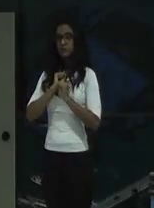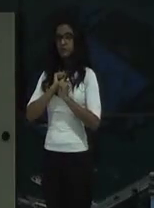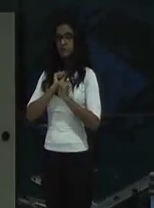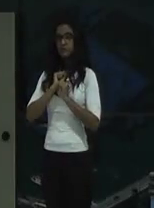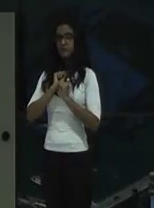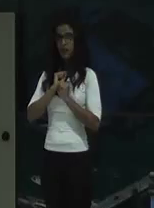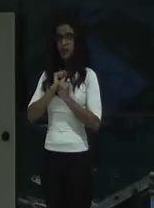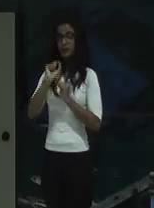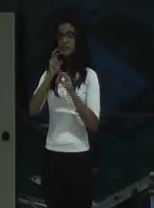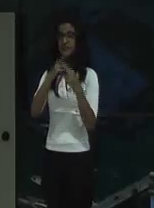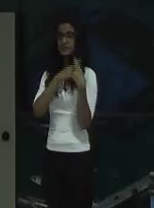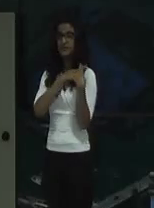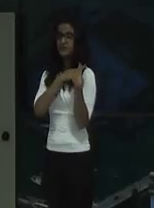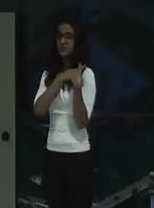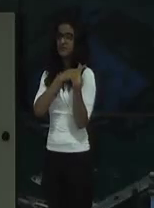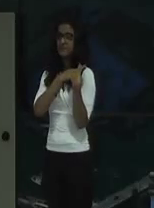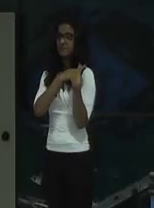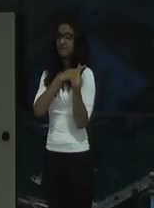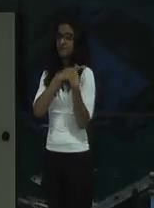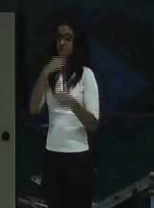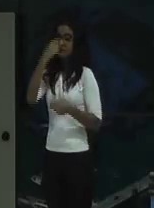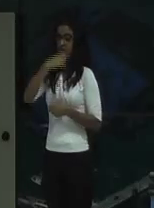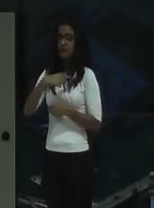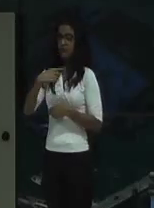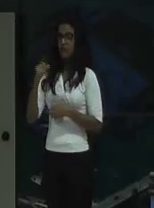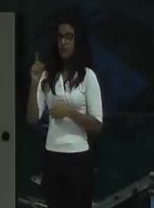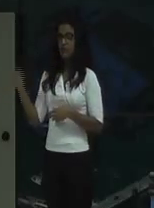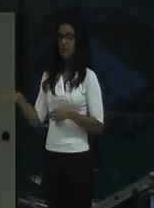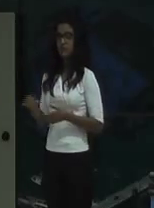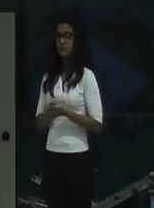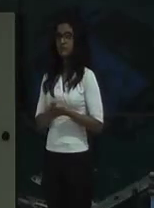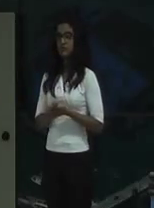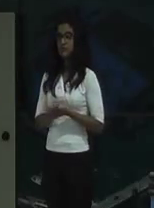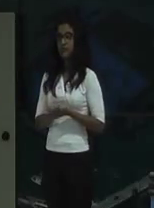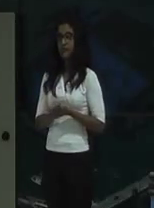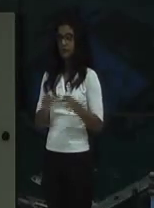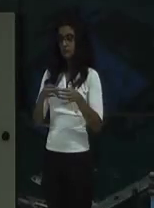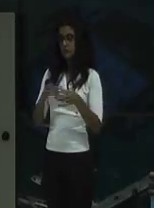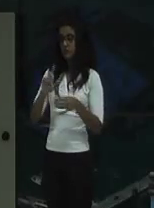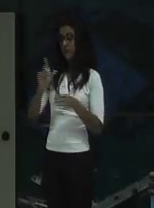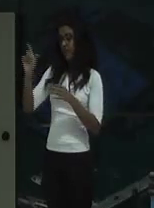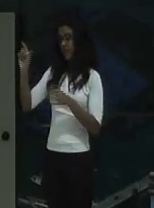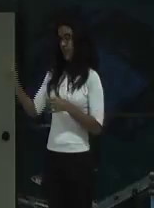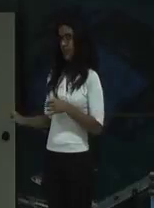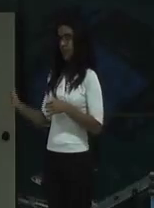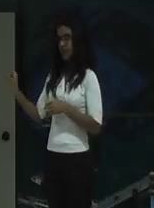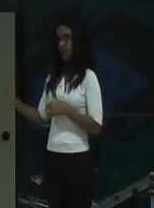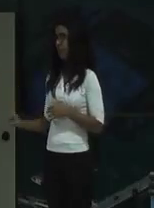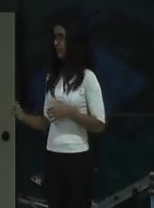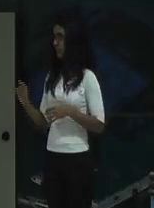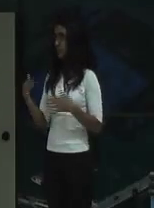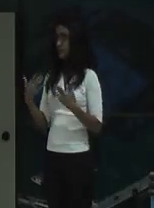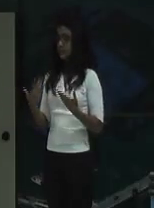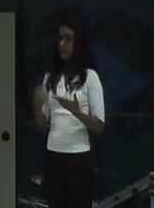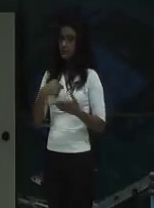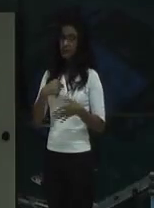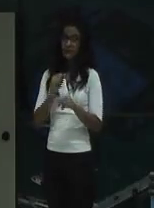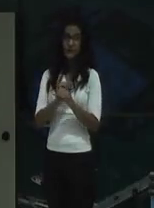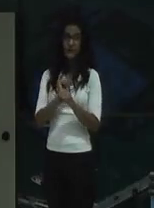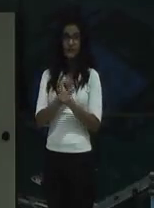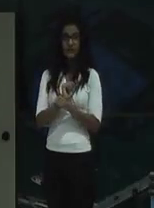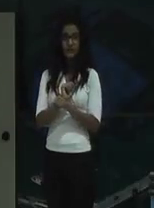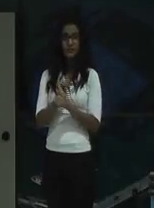a responsabilidade. Ela falou que foi ela, não falou que foi o governo, não falou que foi a equipe de governo, ela falou que foi ela. Então, eu vou aguardar ela, porque se ela tivesse dito